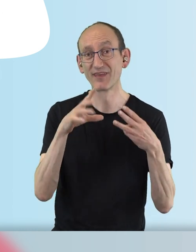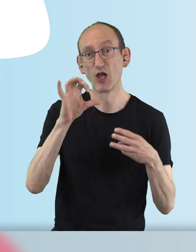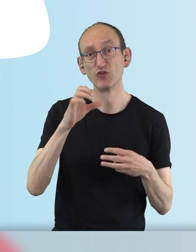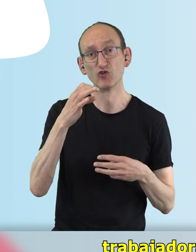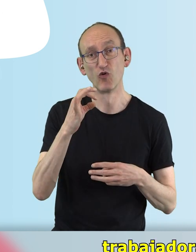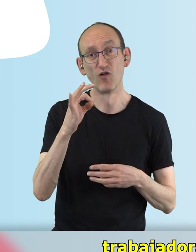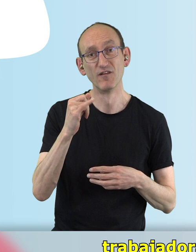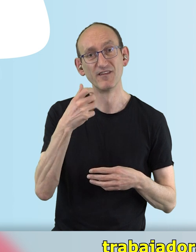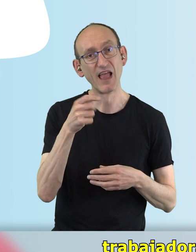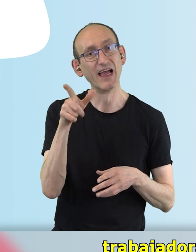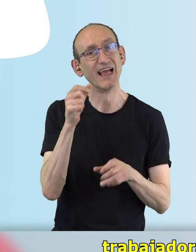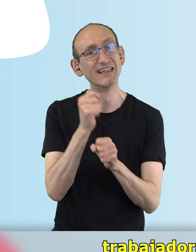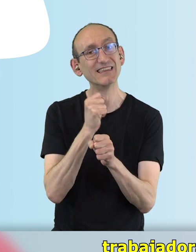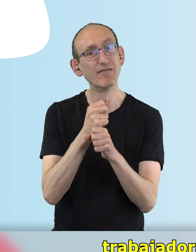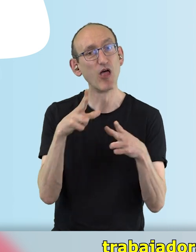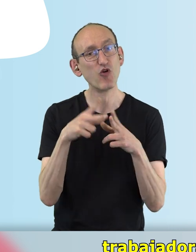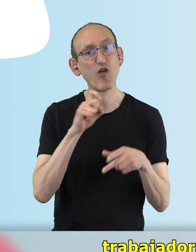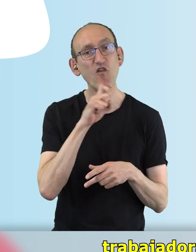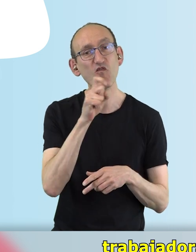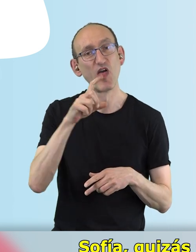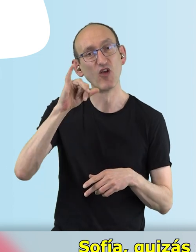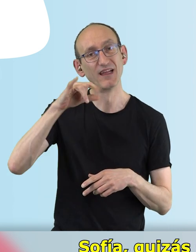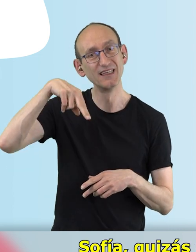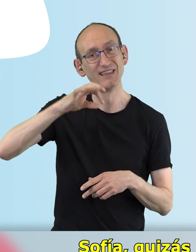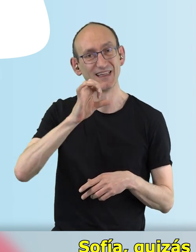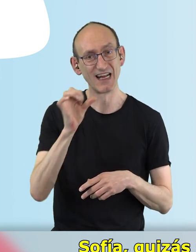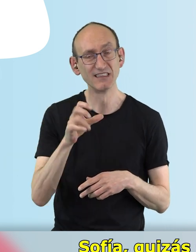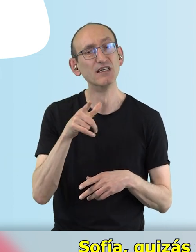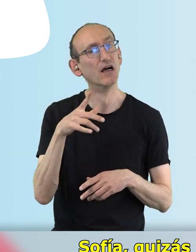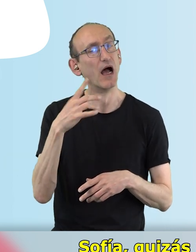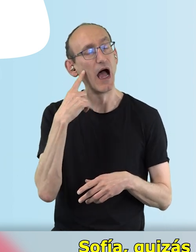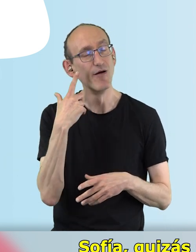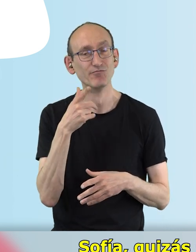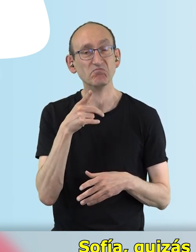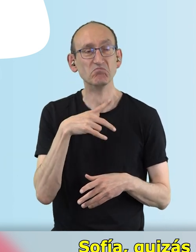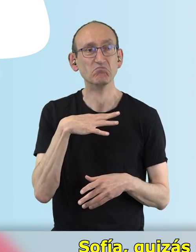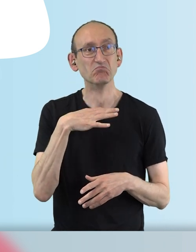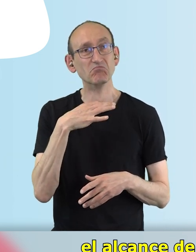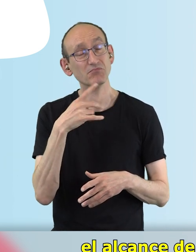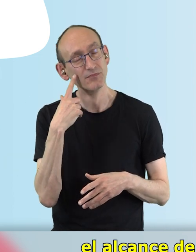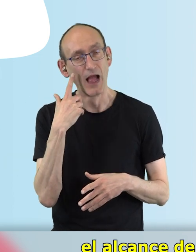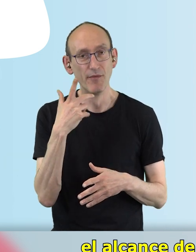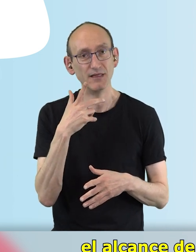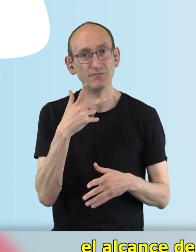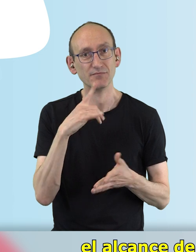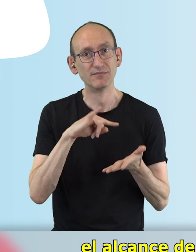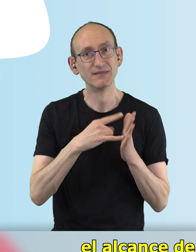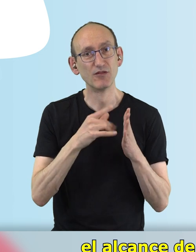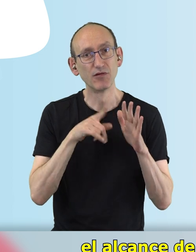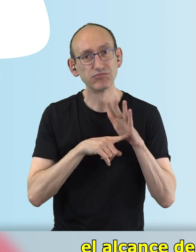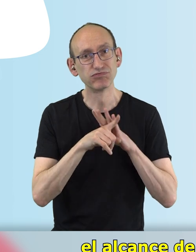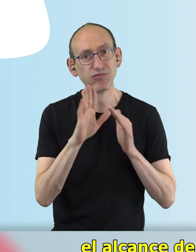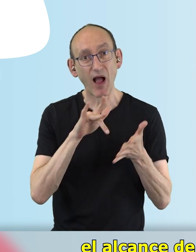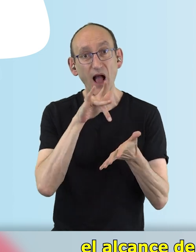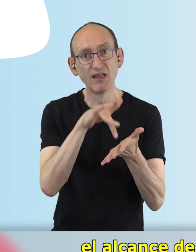Sofía Ballesteros, trabajadora social de la Fundación Intras. Sofía, quizás nos ayude a comprender mejor el alcance de todo esto